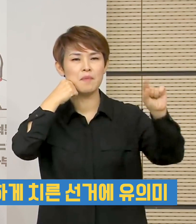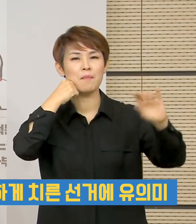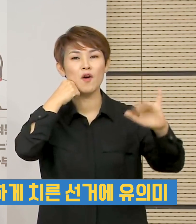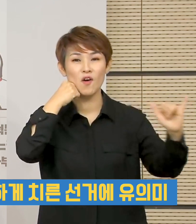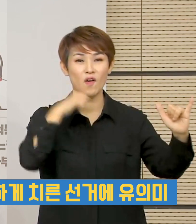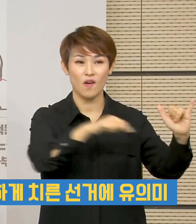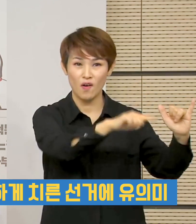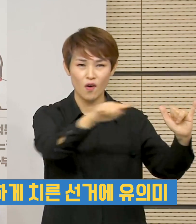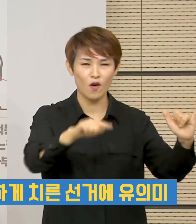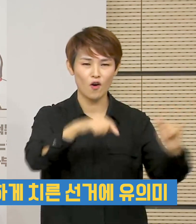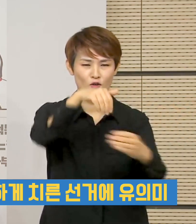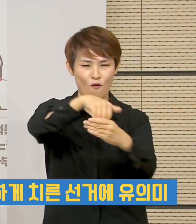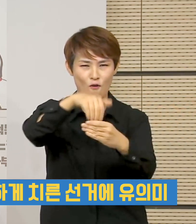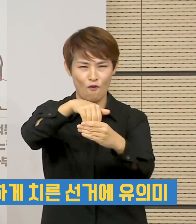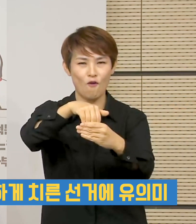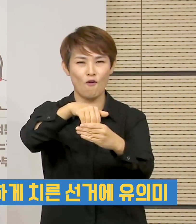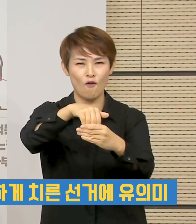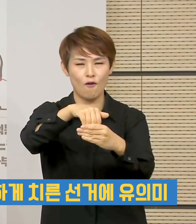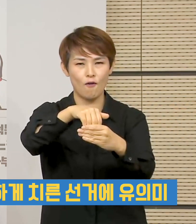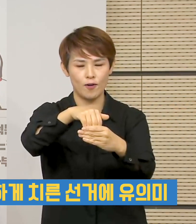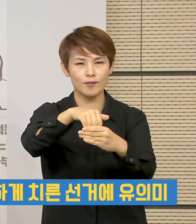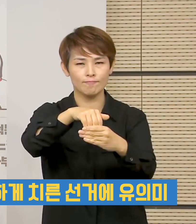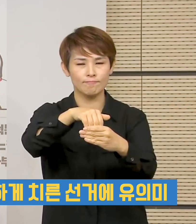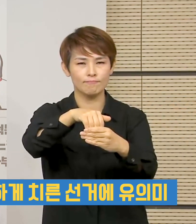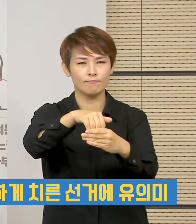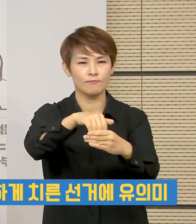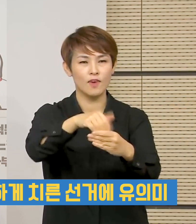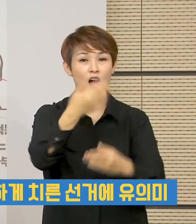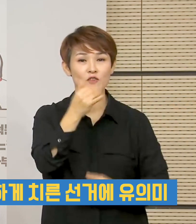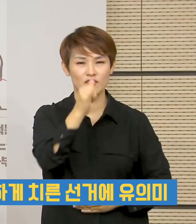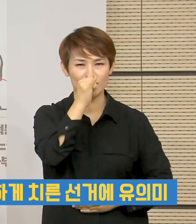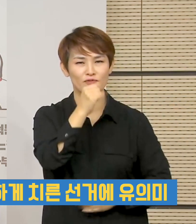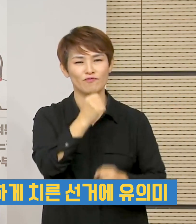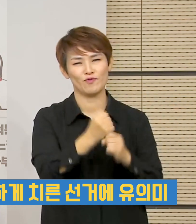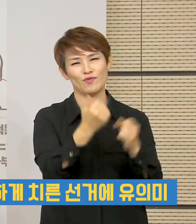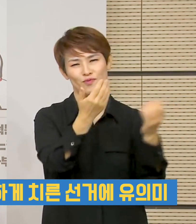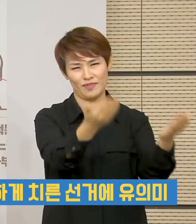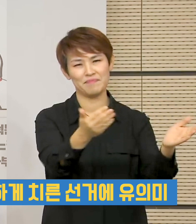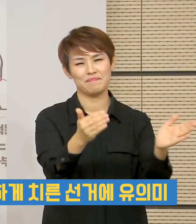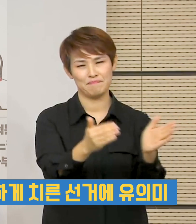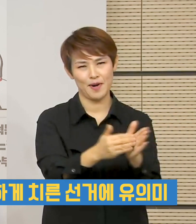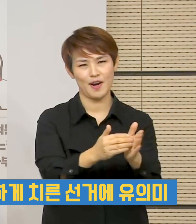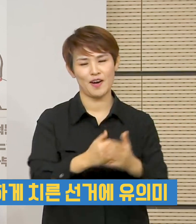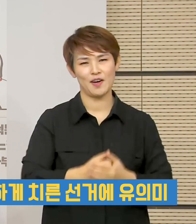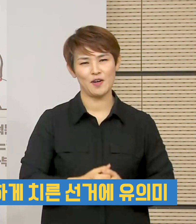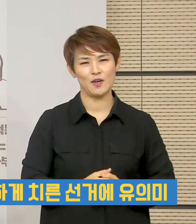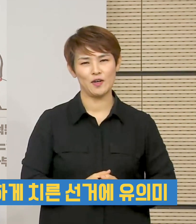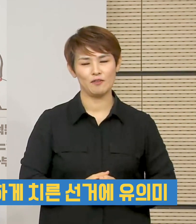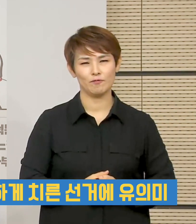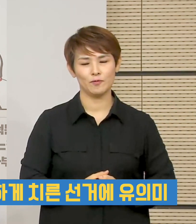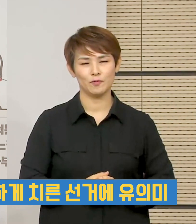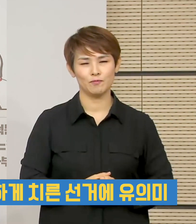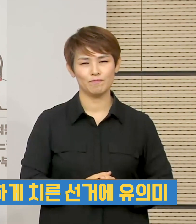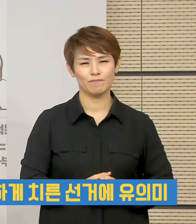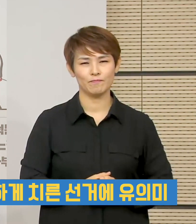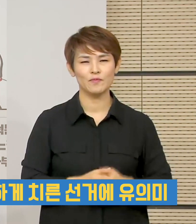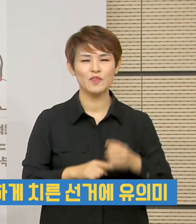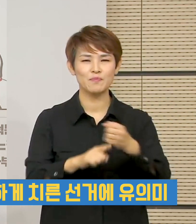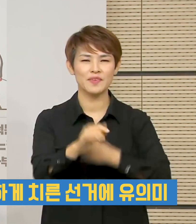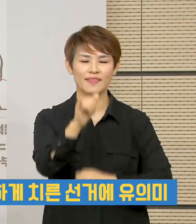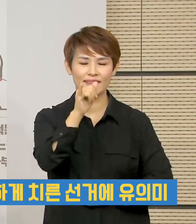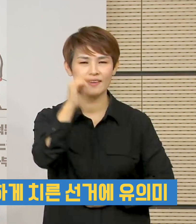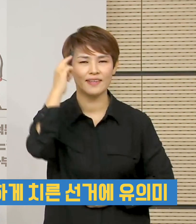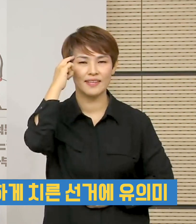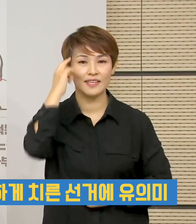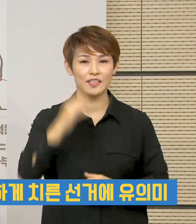소중한 투표권을 에 대한 부분도 치켜 들 수 있었던 담즙 점 에서 쓰이던 로서도 의미있게 생각을 하고 있습니다